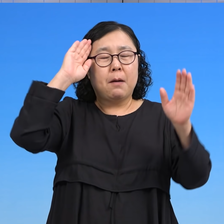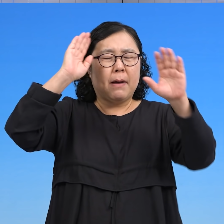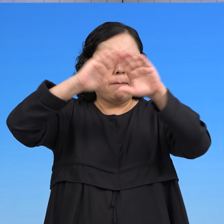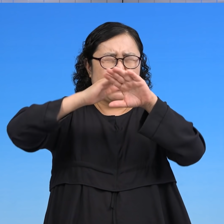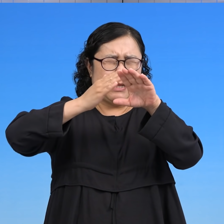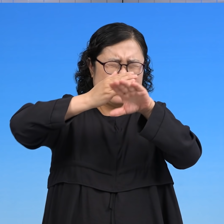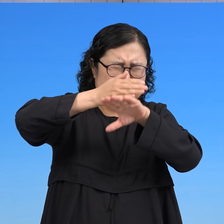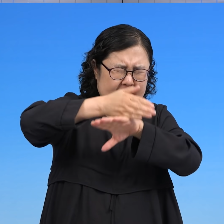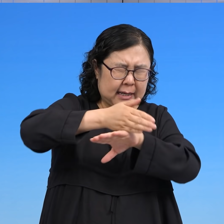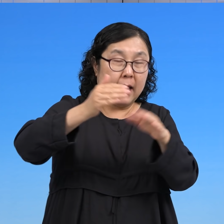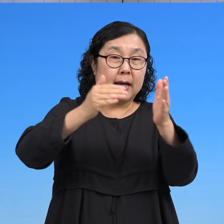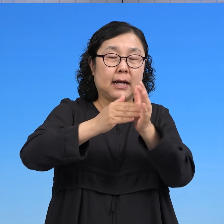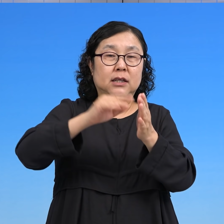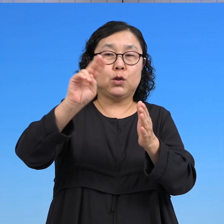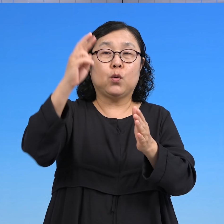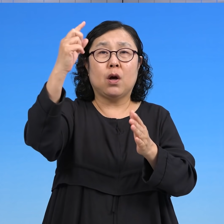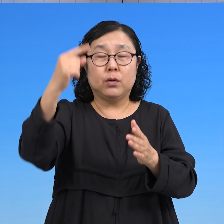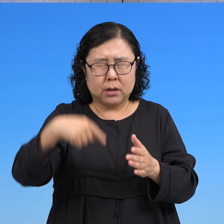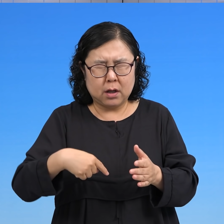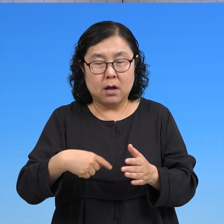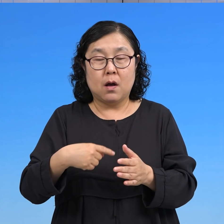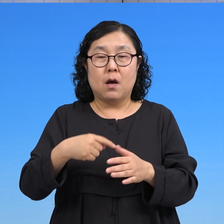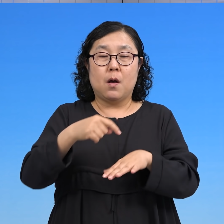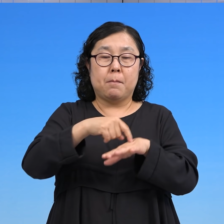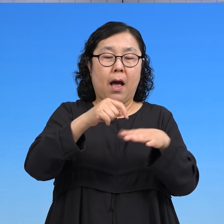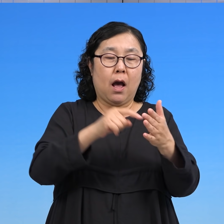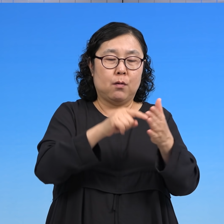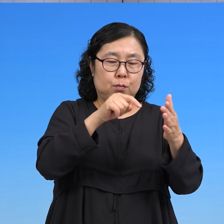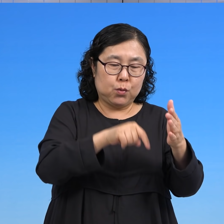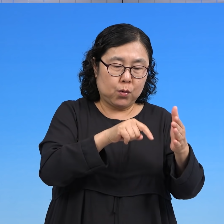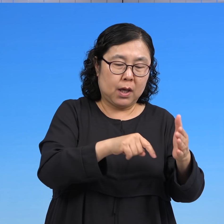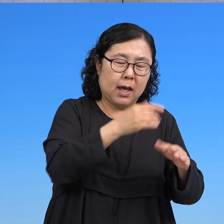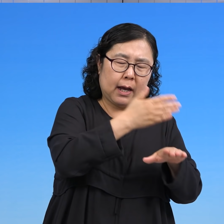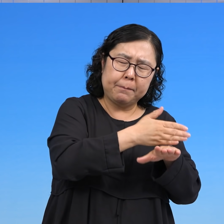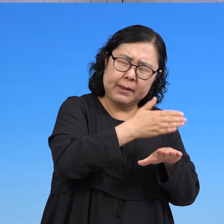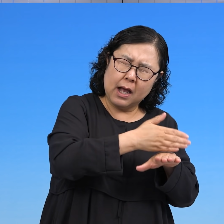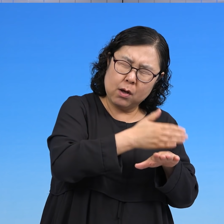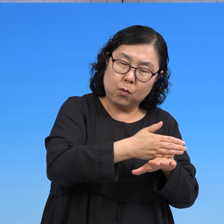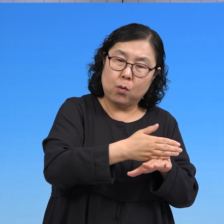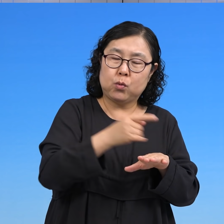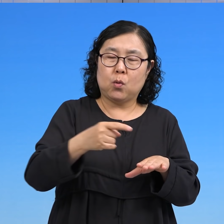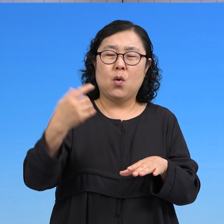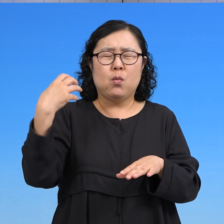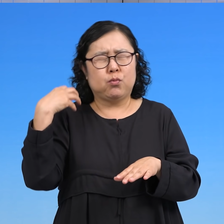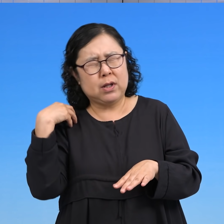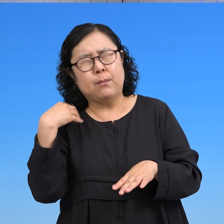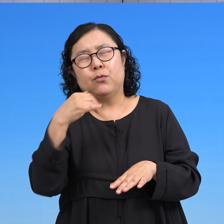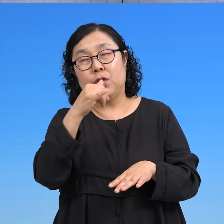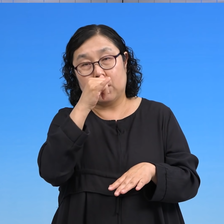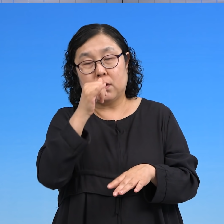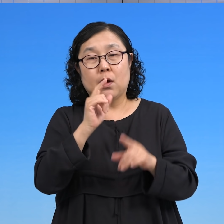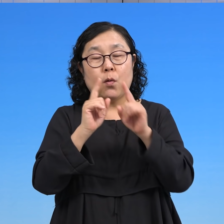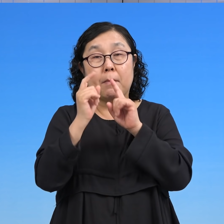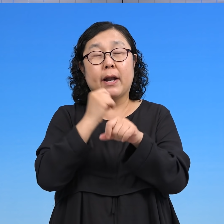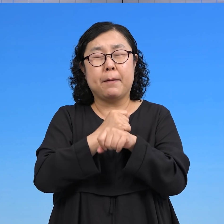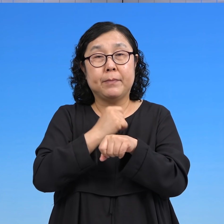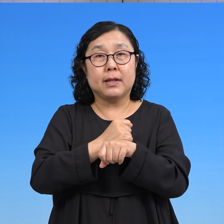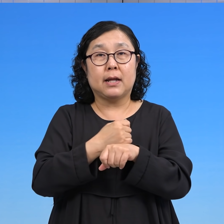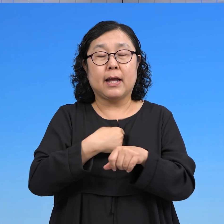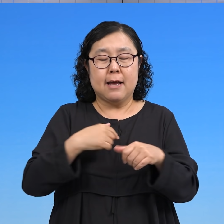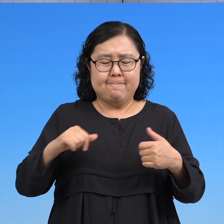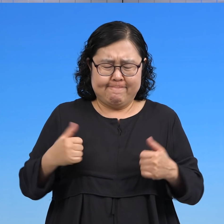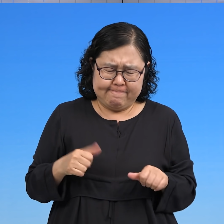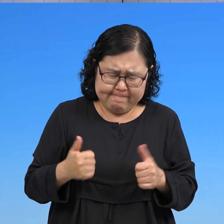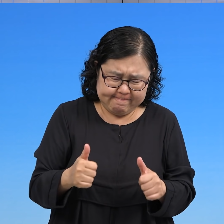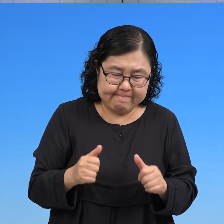일하다가 돌아오시는 그 모습이 늘 마음에 한편으로는 감동이 되고 한편으로는 부담이 되고 그랬을 거 아닙니까? 그래서